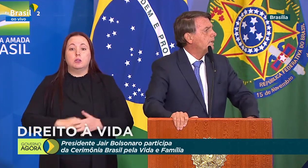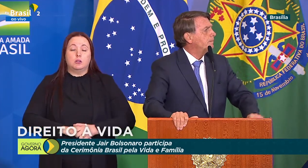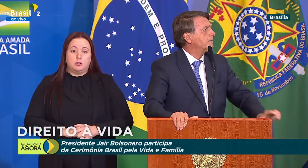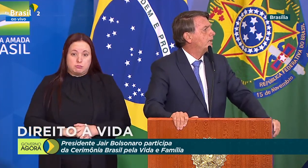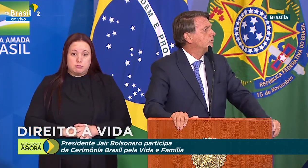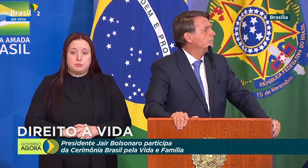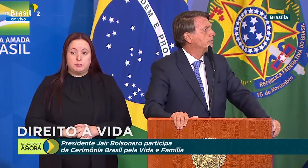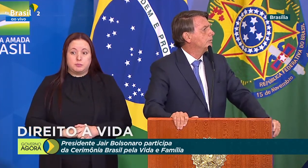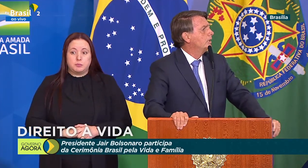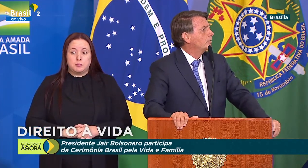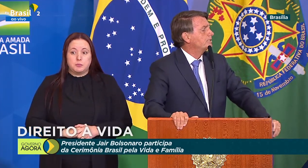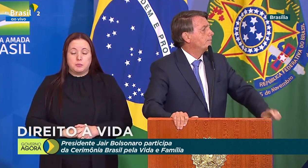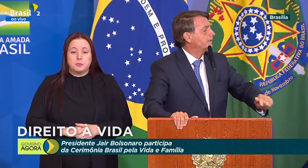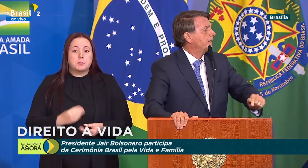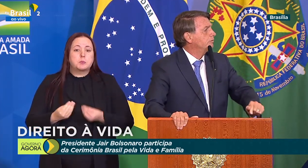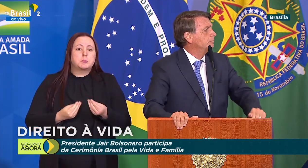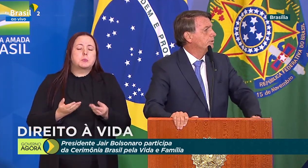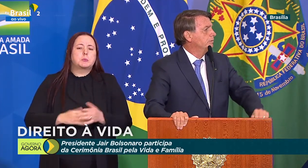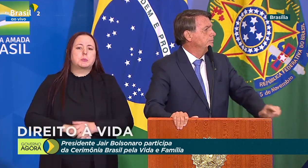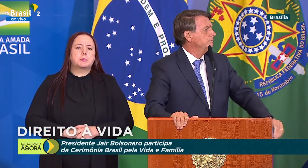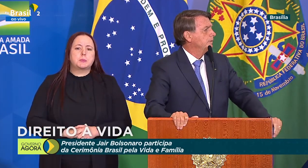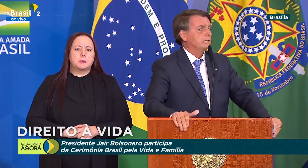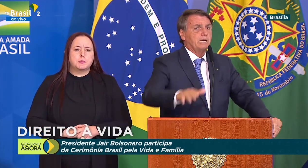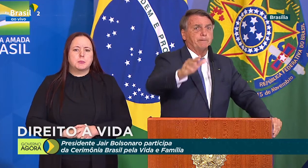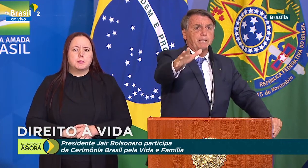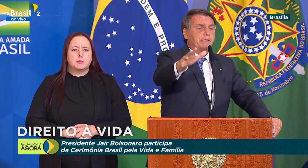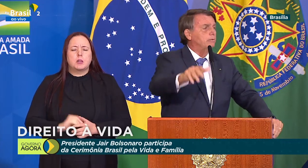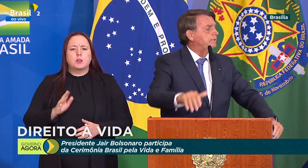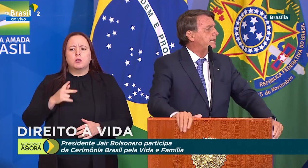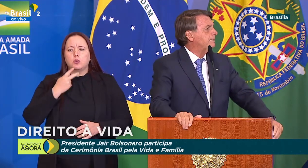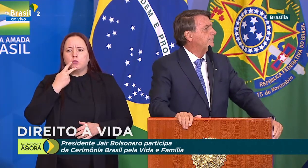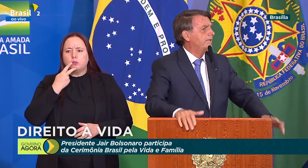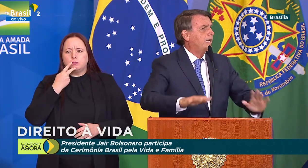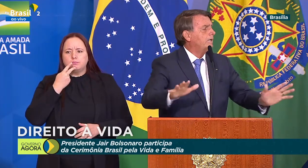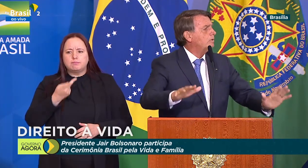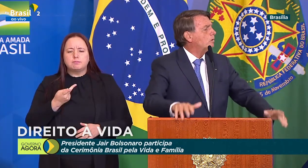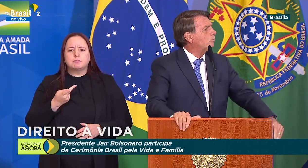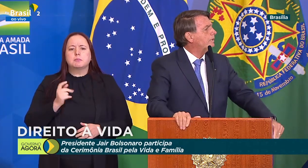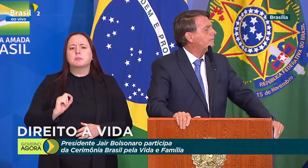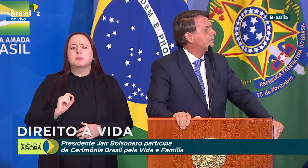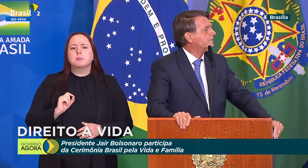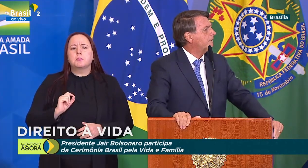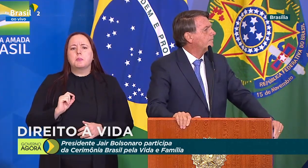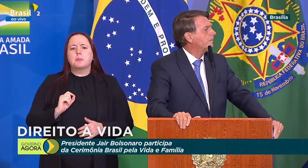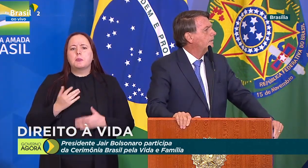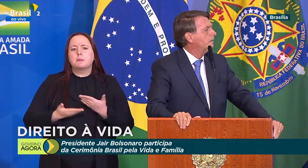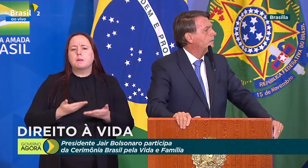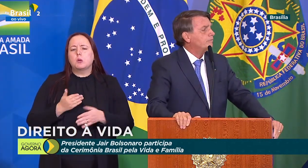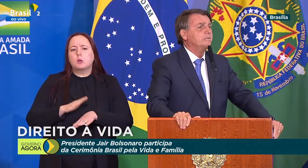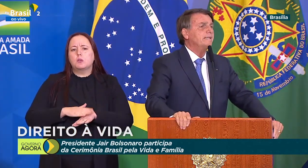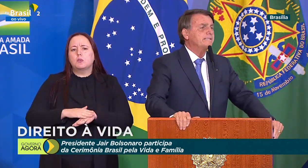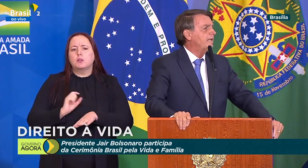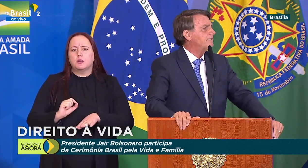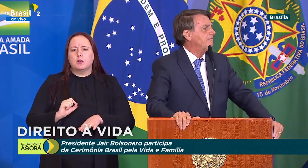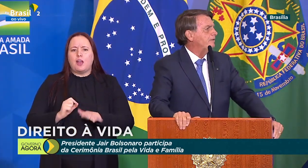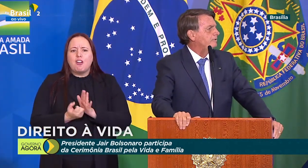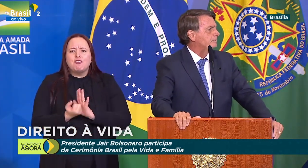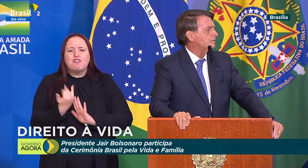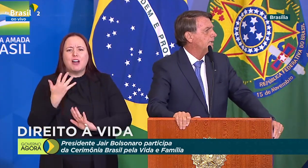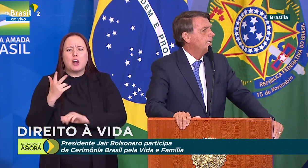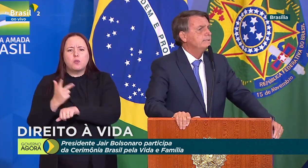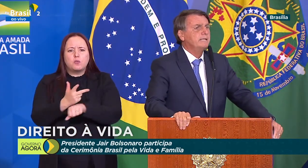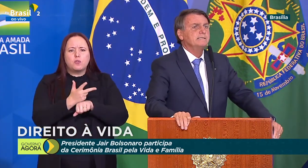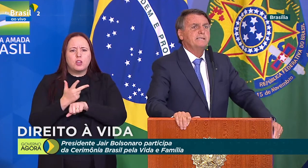ia se apertar o número consertavam número 1 já aparecia O treze na tela e concluir a votação foram